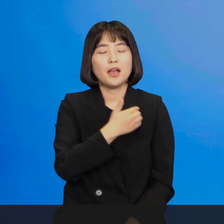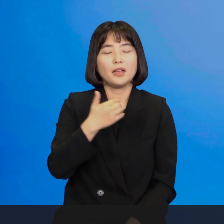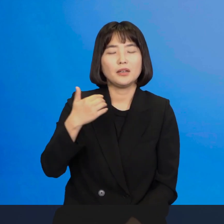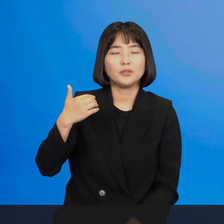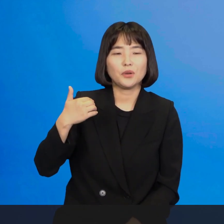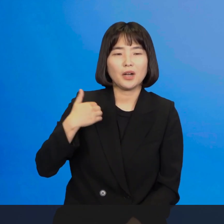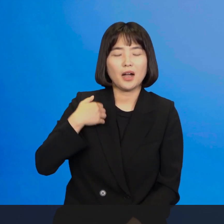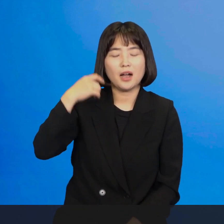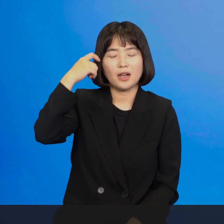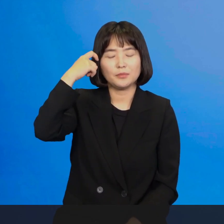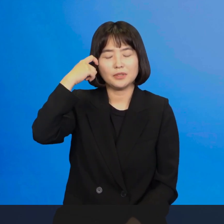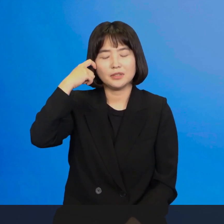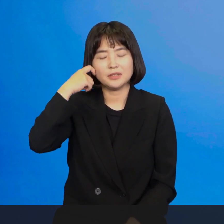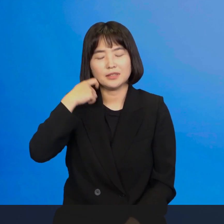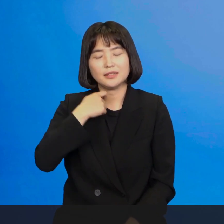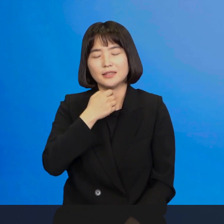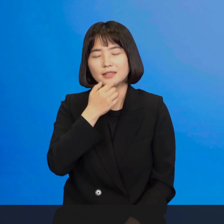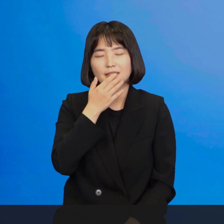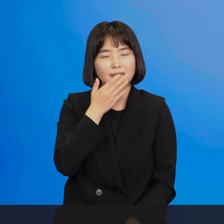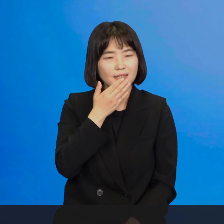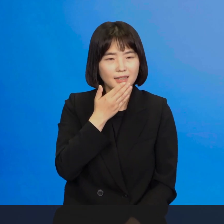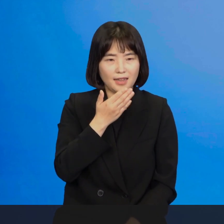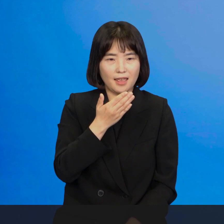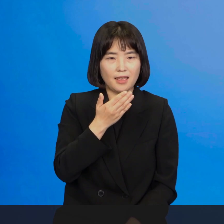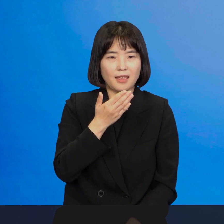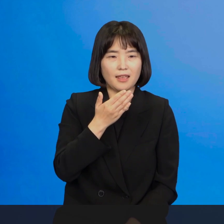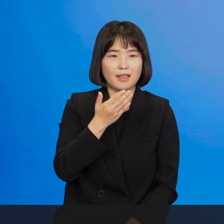평안함 만족함을